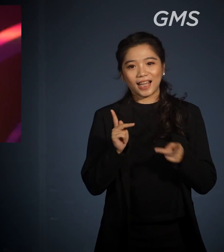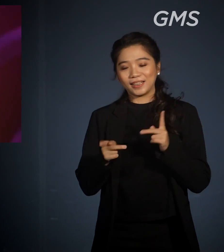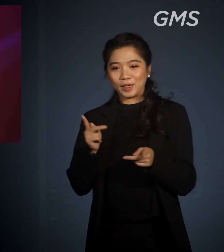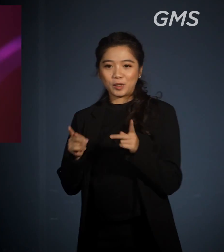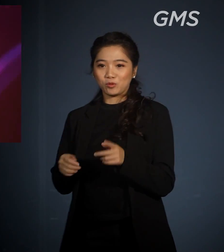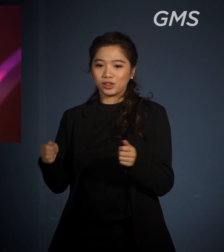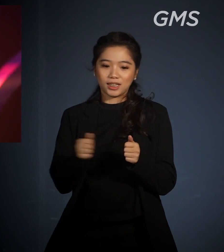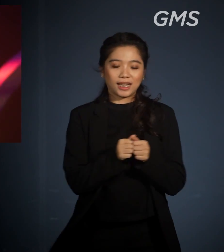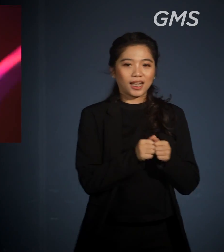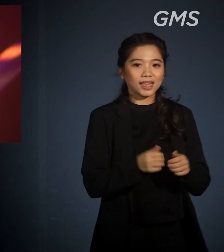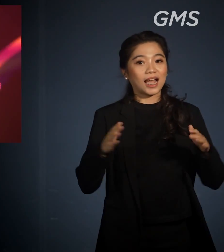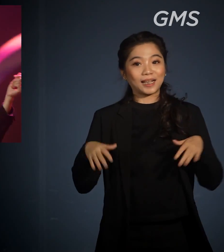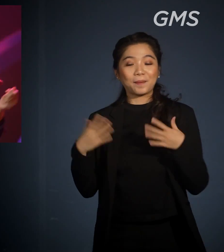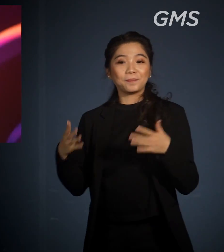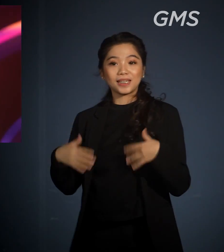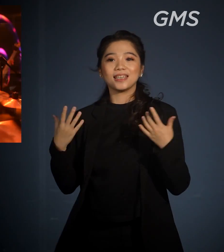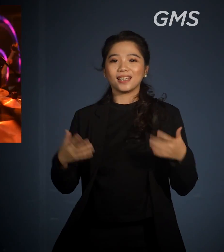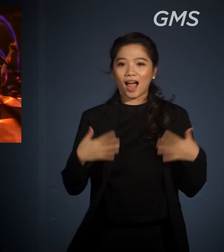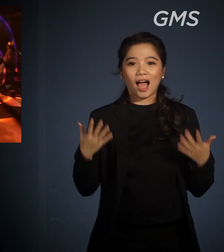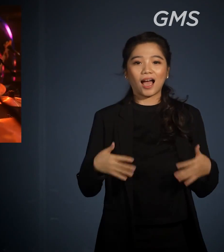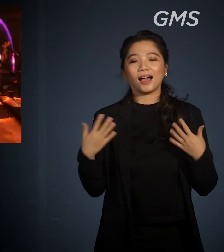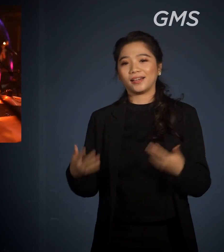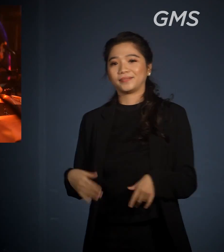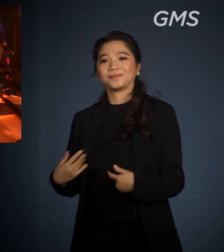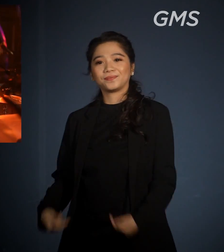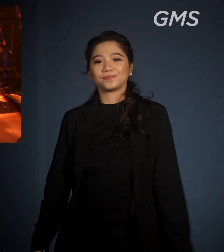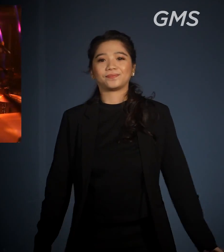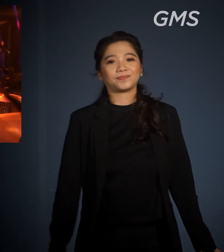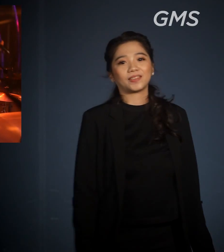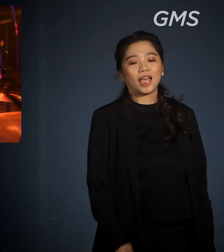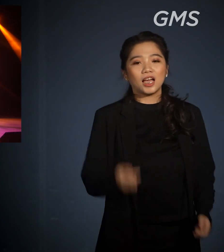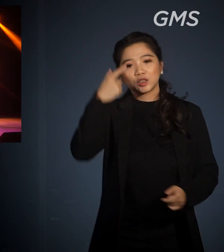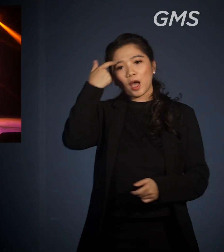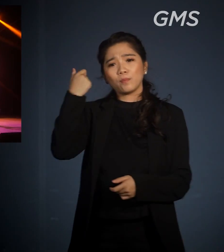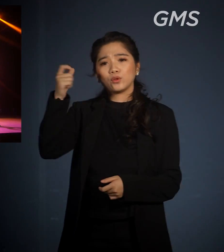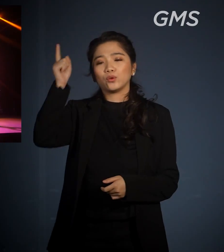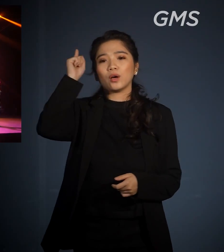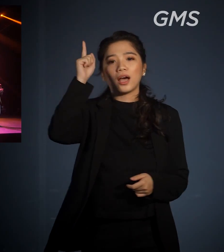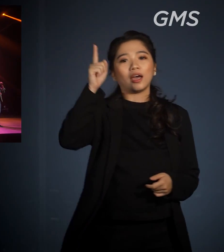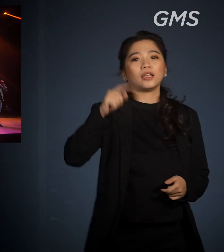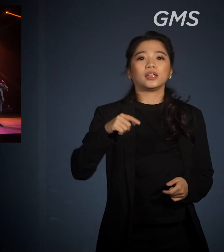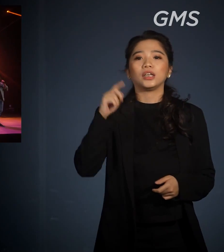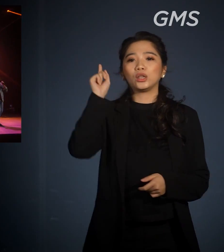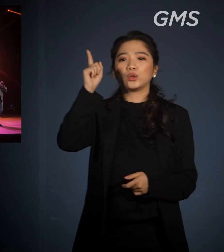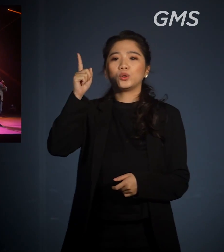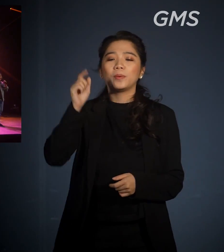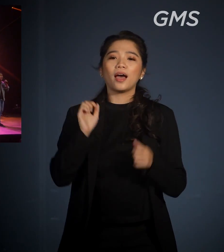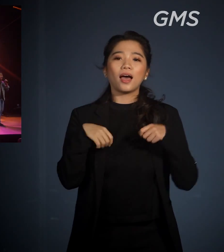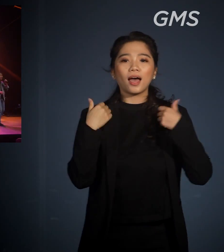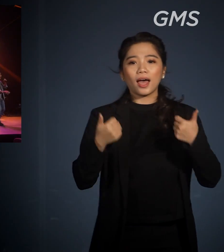Gerakkan kakimu dengan riang gembira. Sebab Tuhan